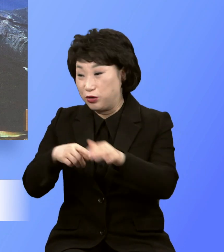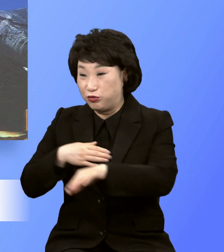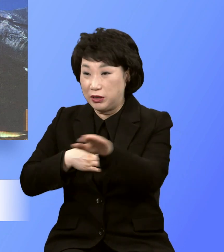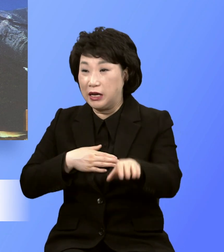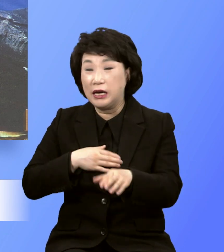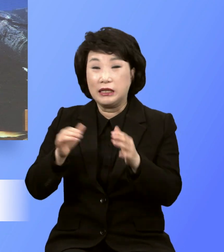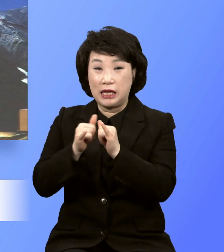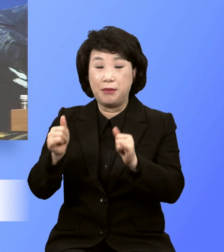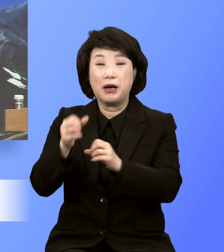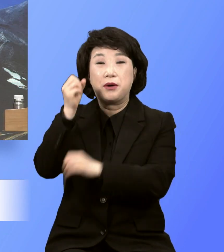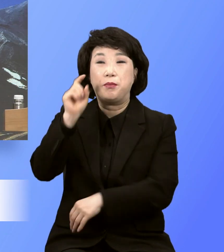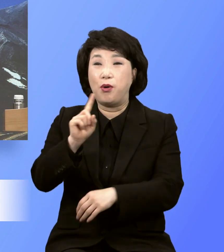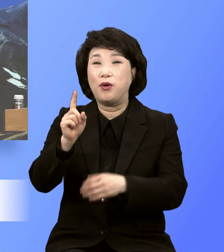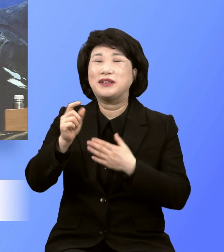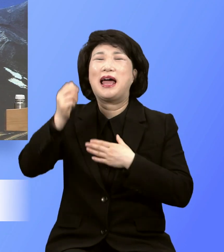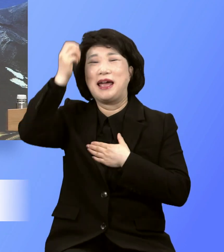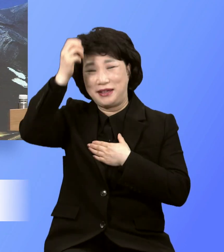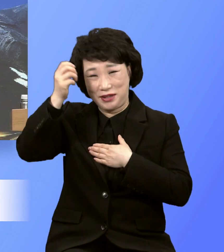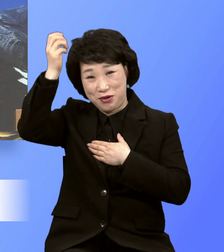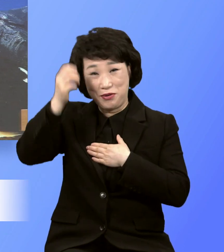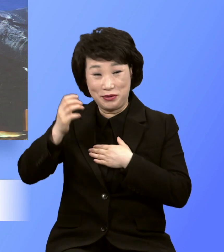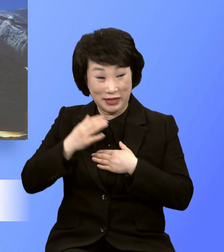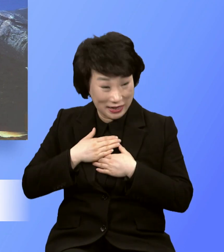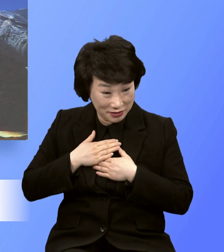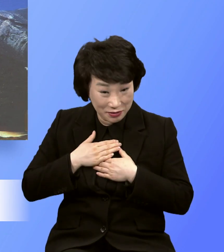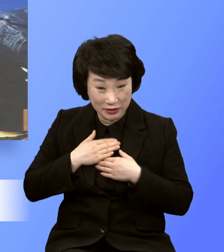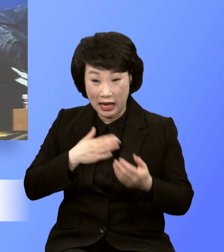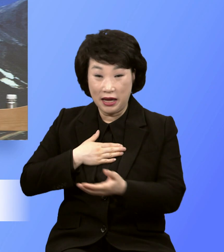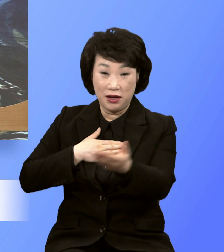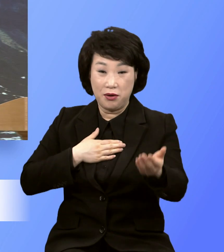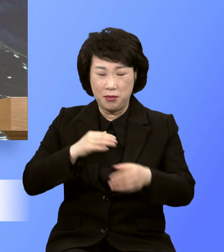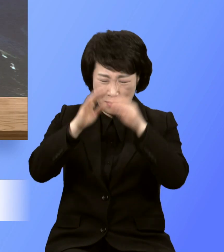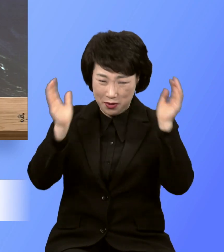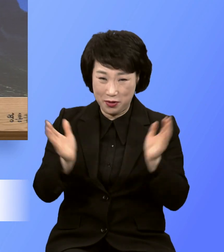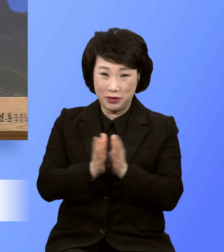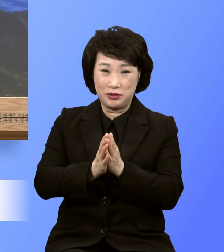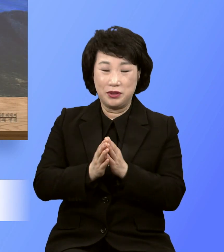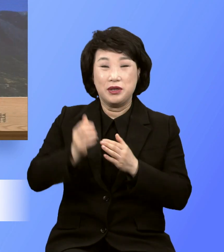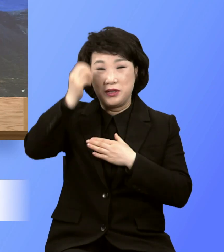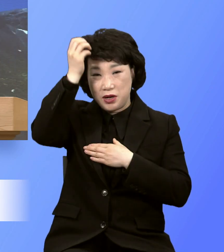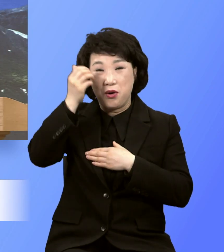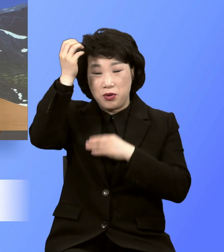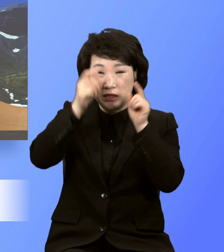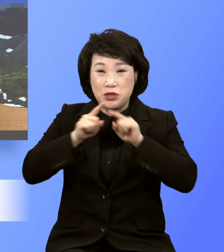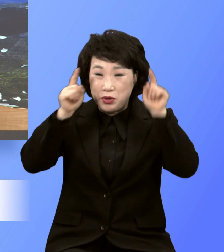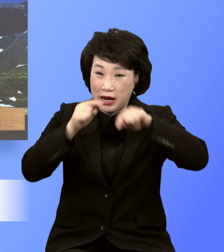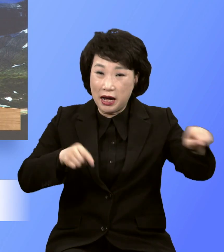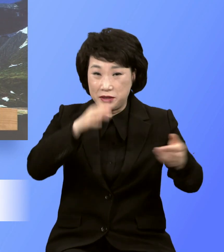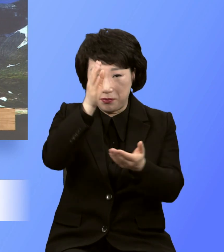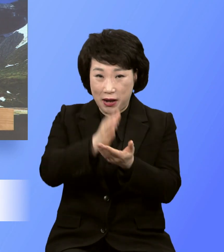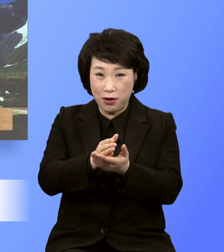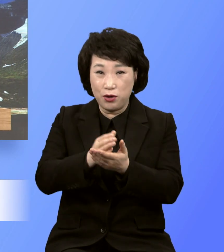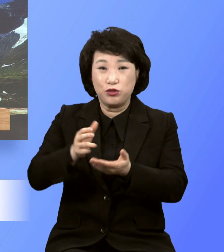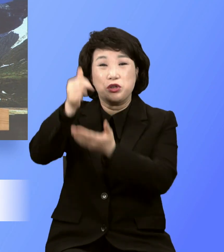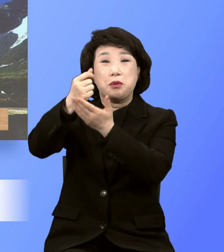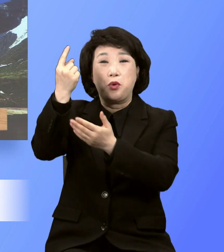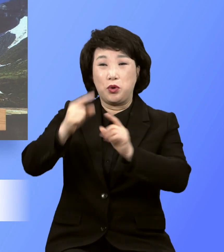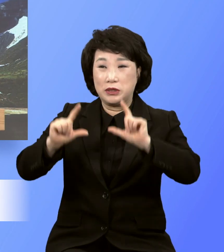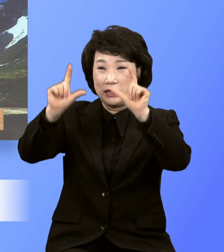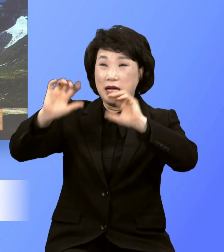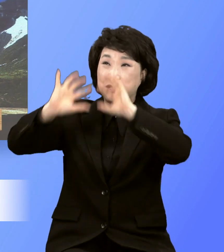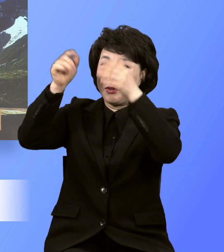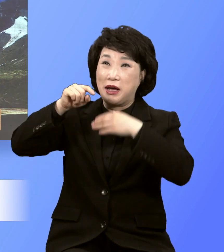봅니다. 여러분 모두가 영혼이 지옥 가지 말기를 바라며 인자의 날에 천국 가는 여러분